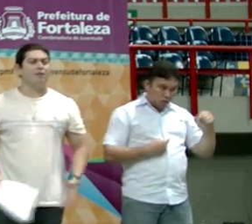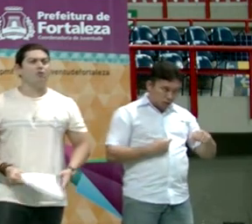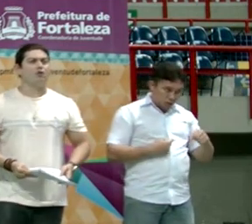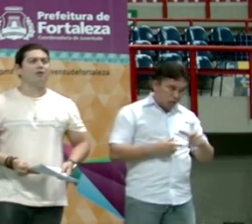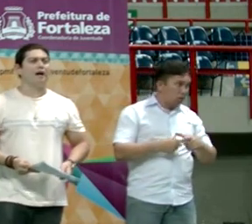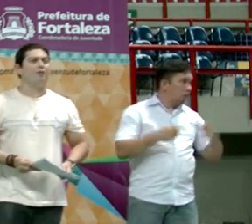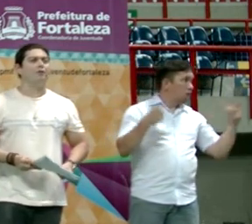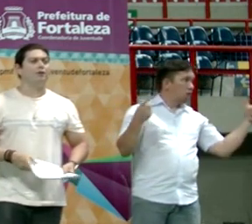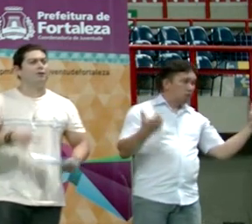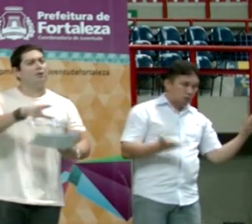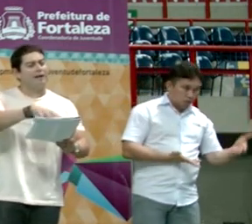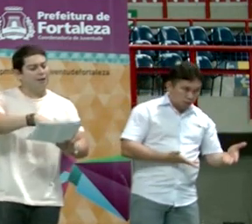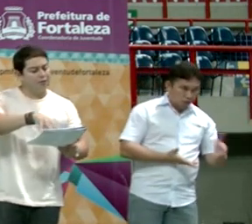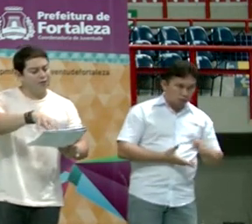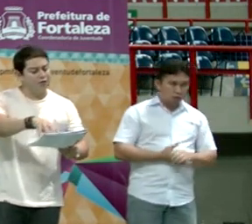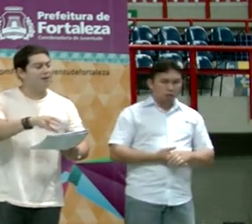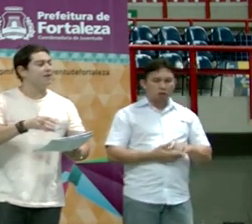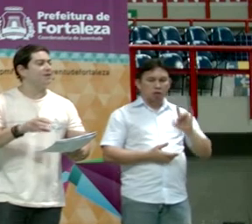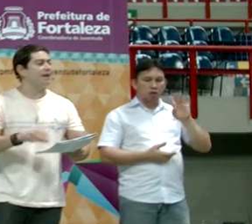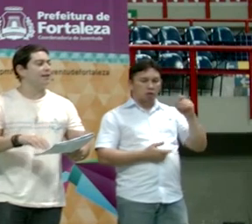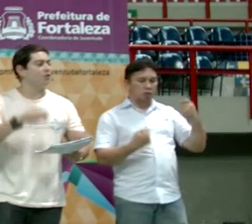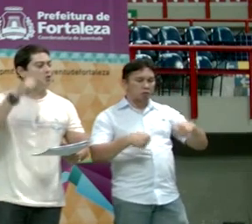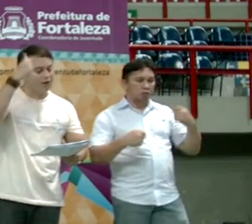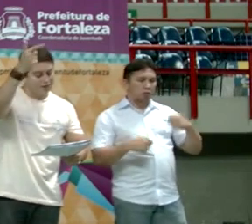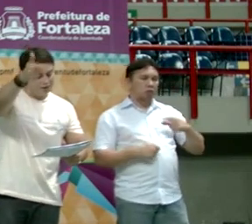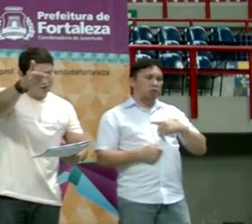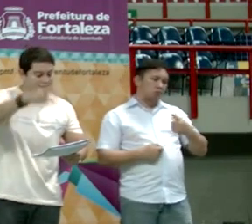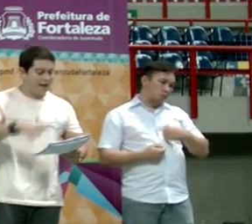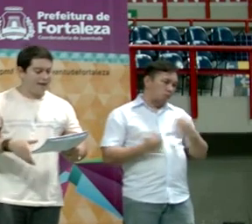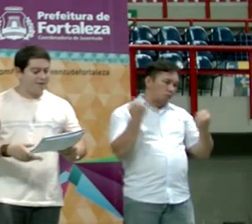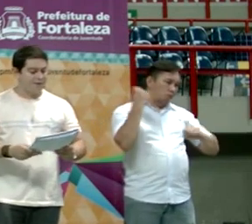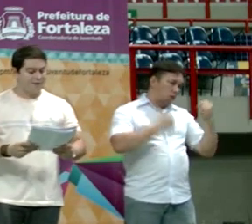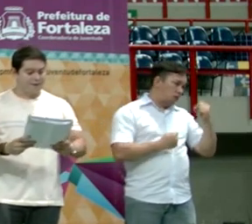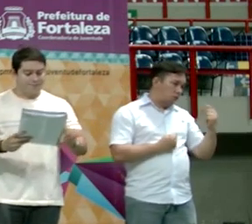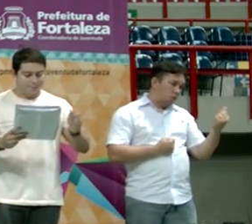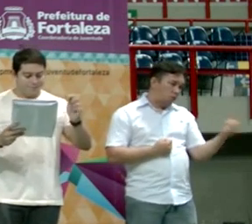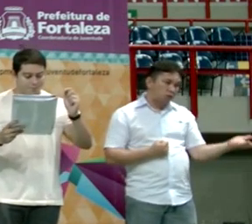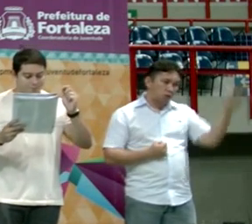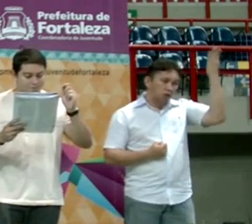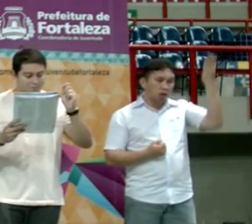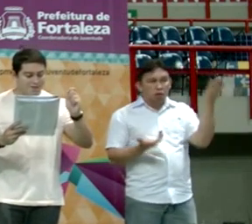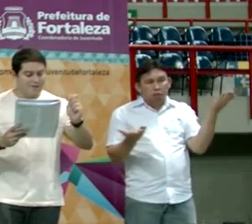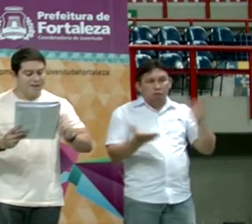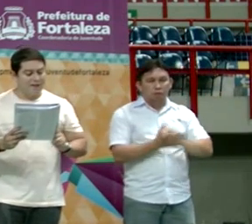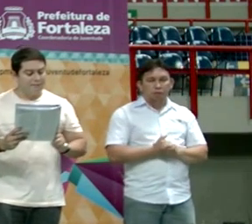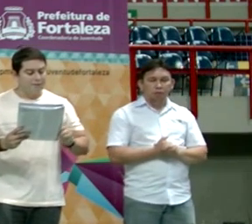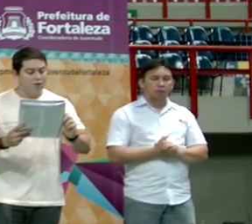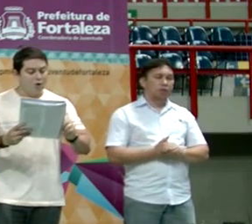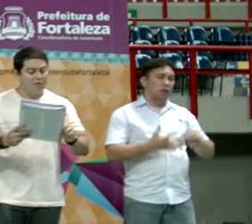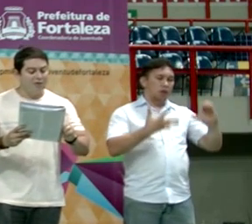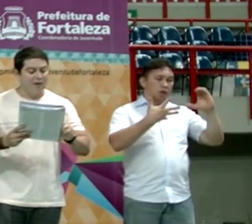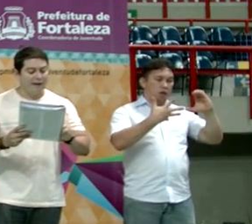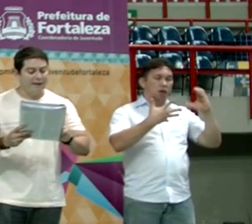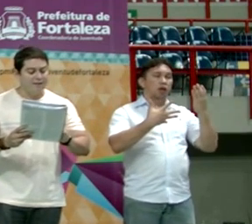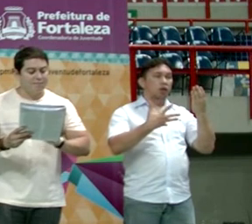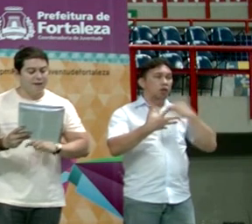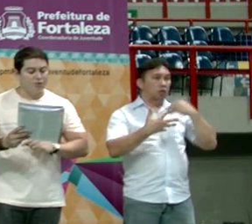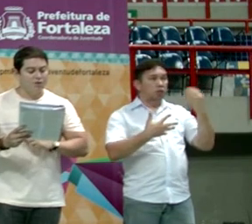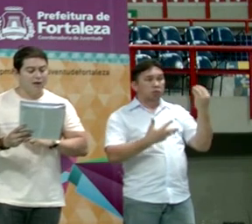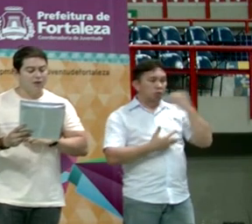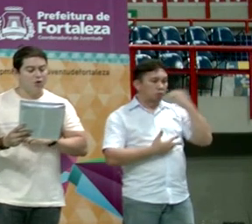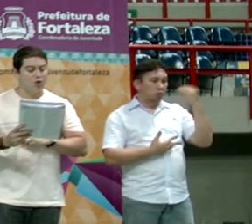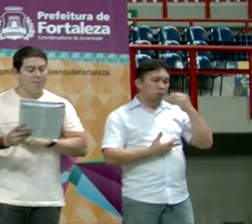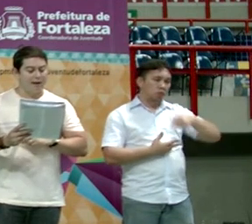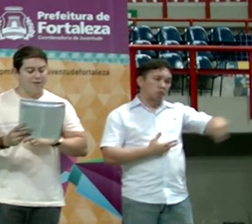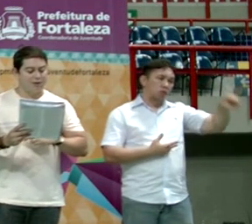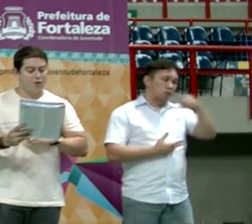nossa dimensão continental, então cada um tem sua necessidade, a indústria encarece. C. Houve